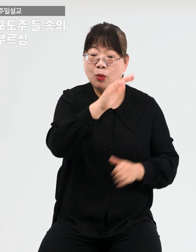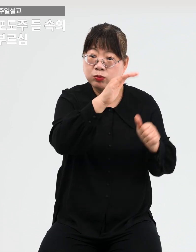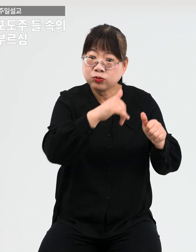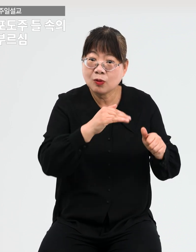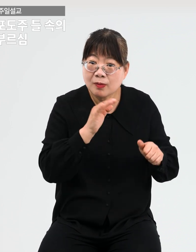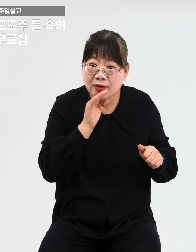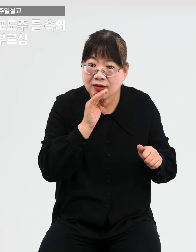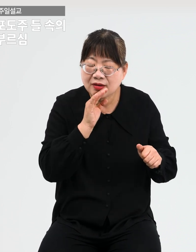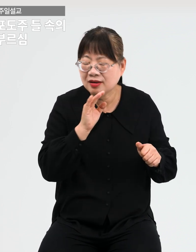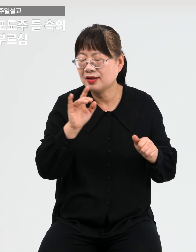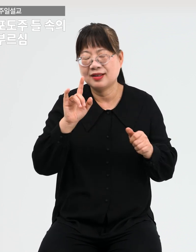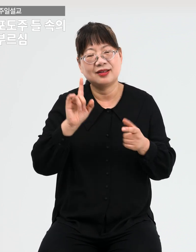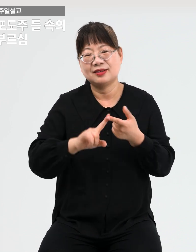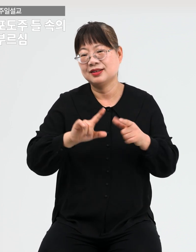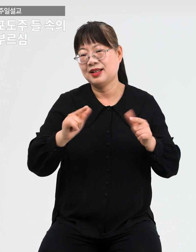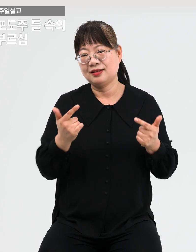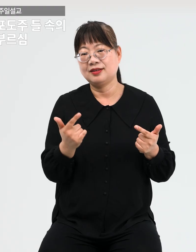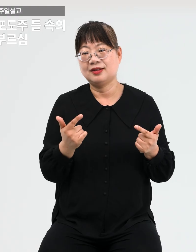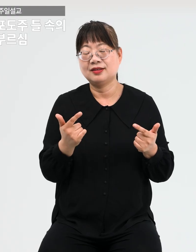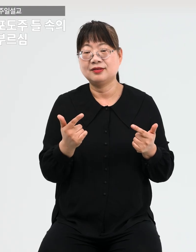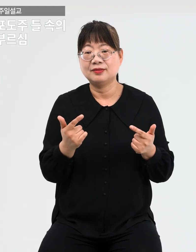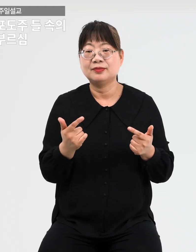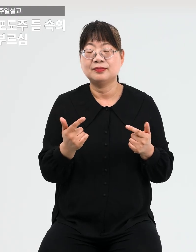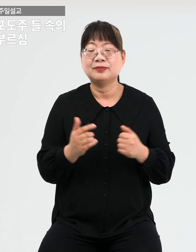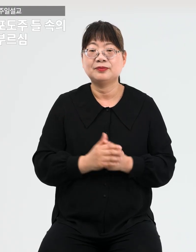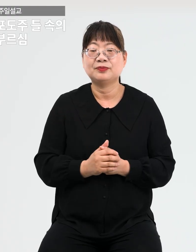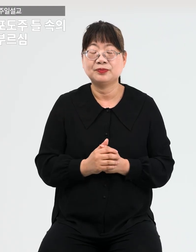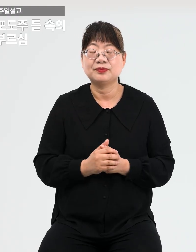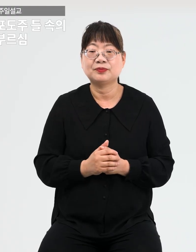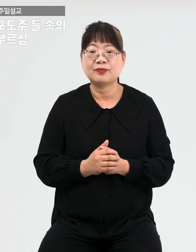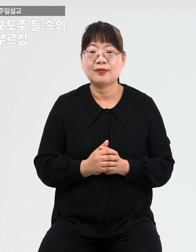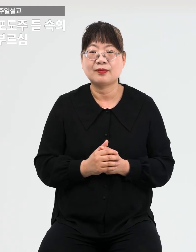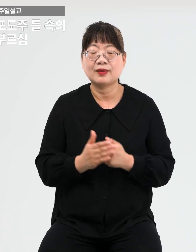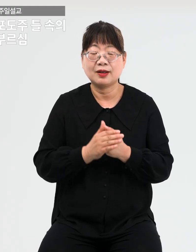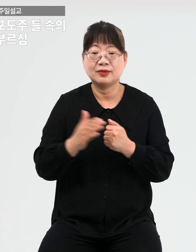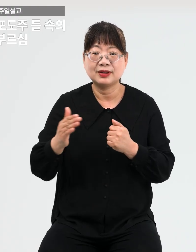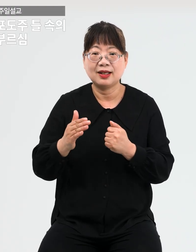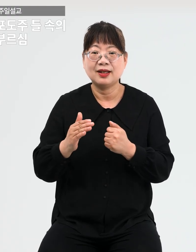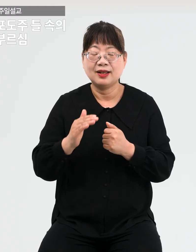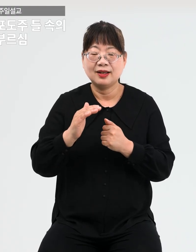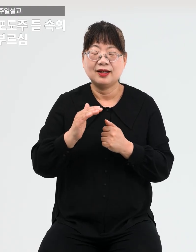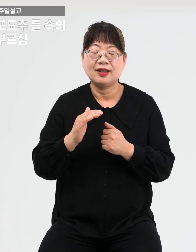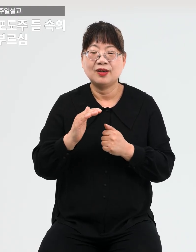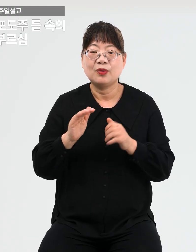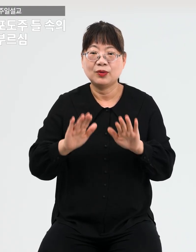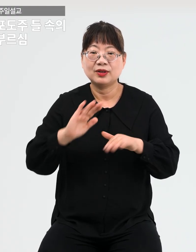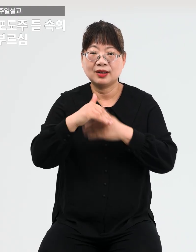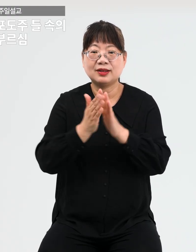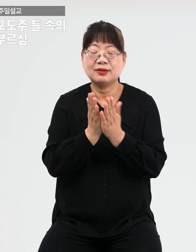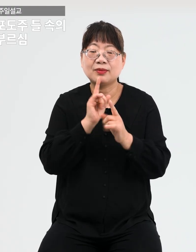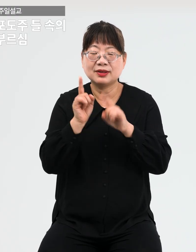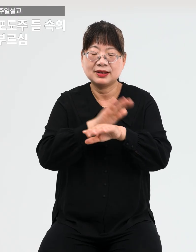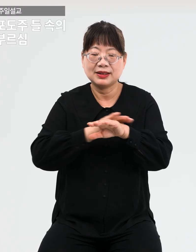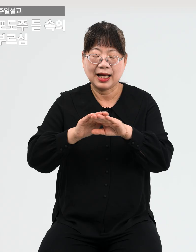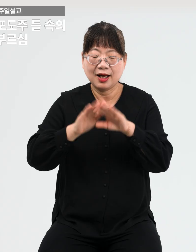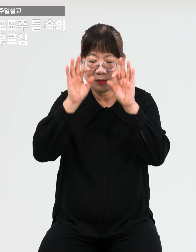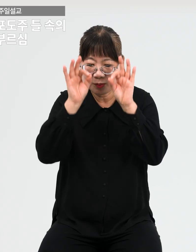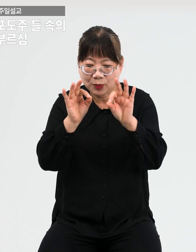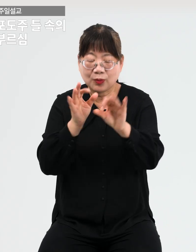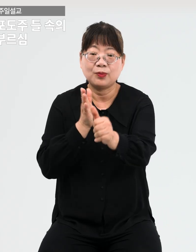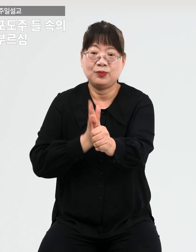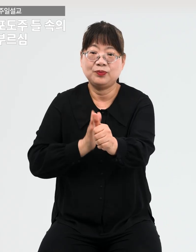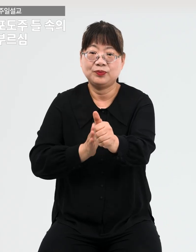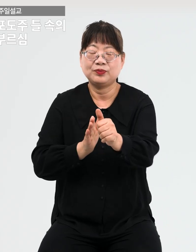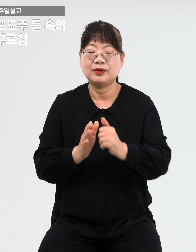않다는데 오늘 우리가 이 본문을 좀 깊이 들여다볼 과제가 있습니다. 그래서